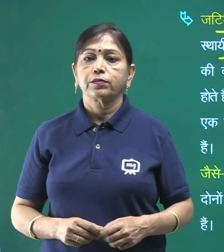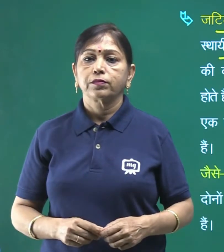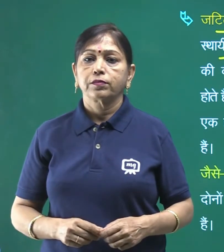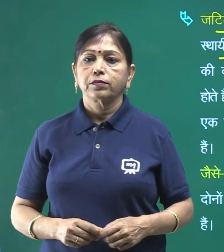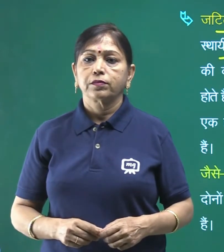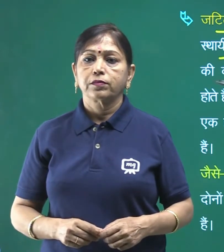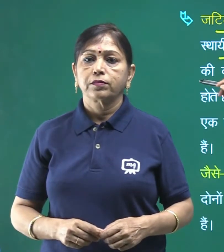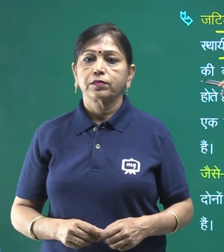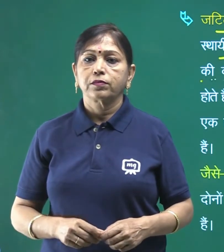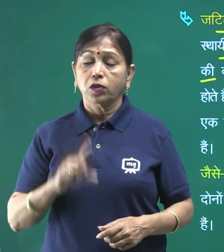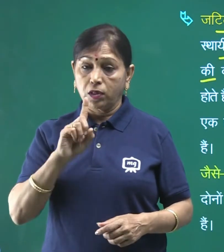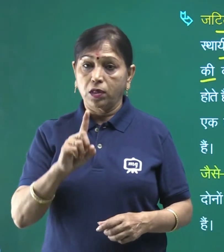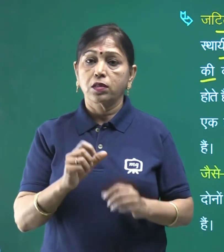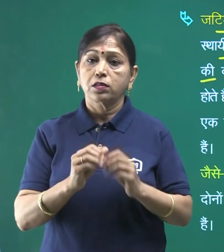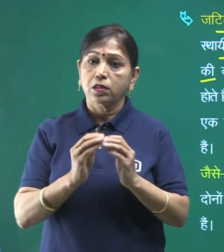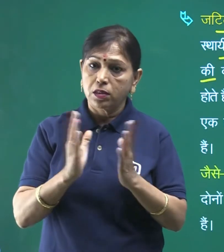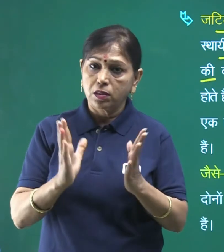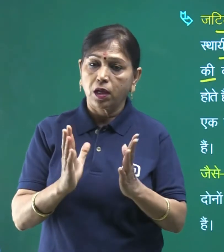एक से अधिक प्रकार की